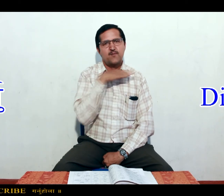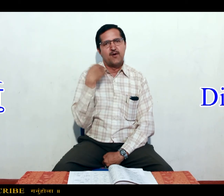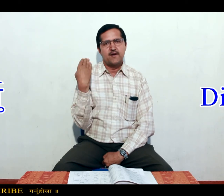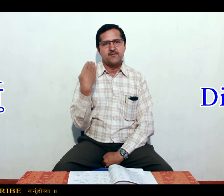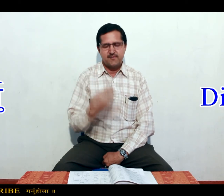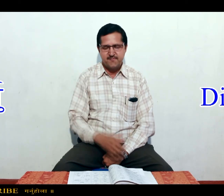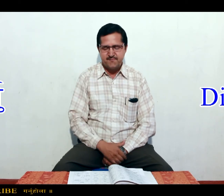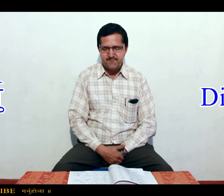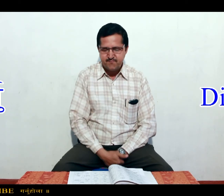मर्नु,